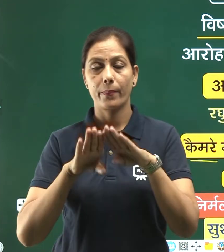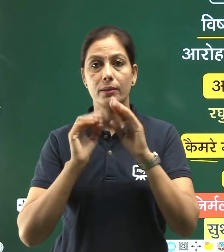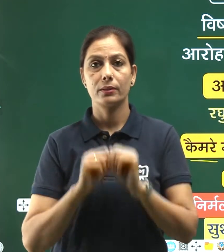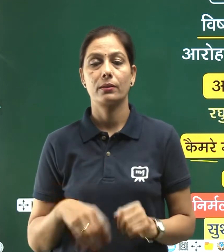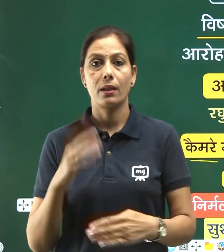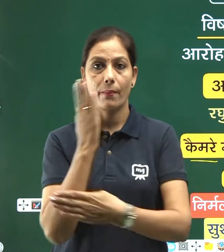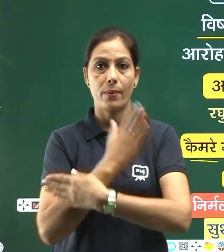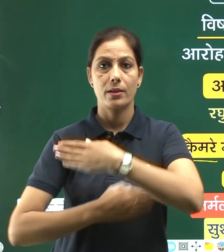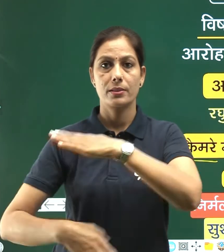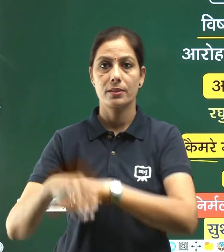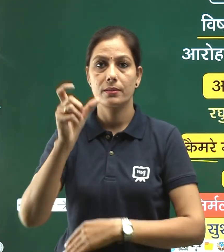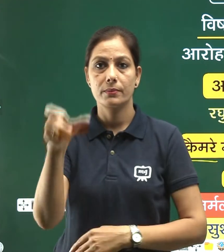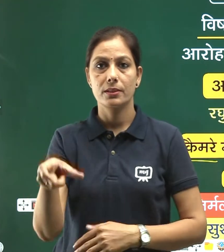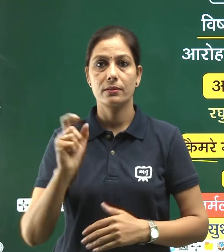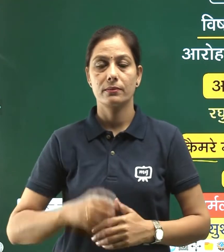अपाहिज।